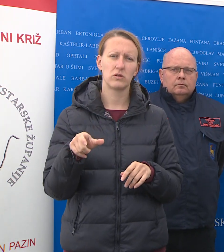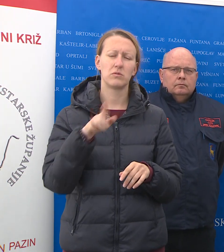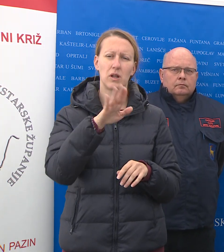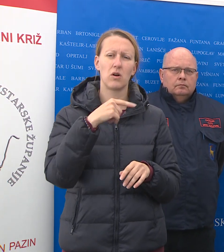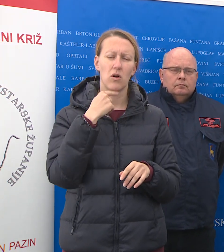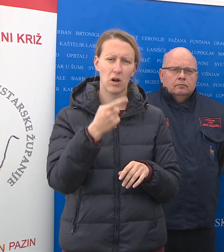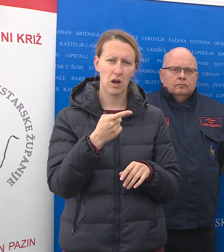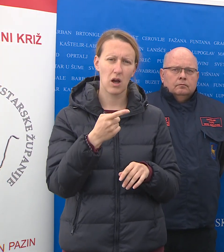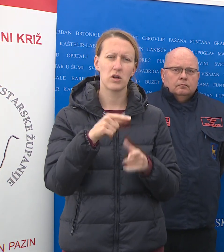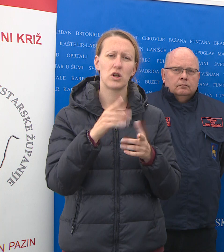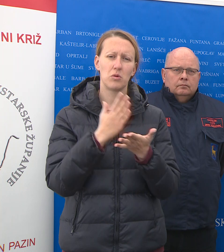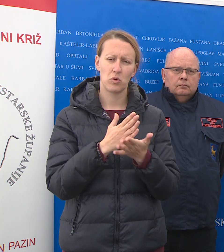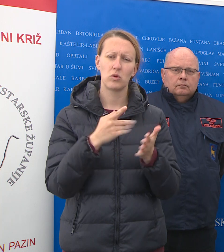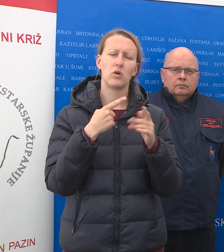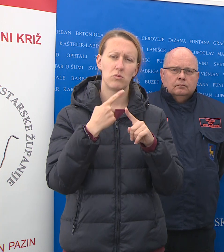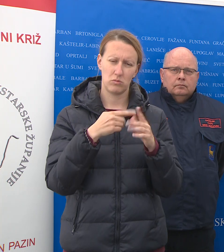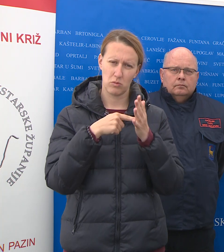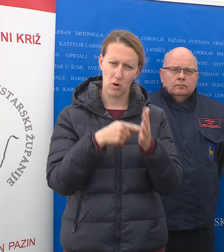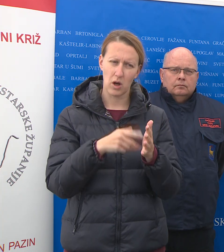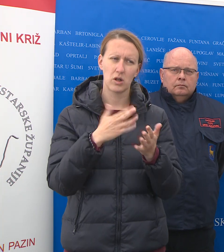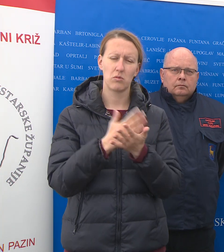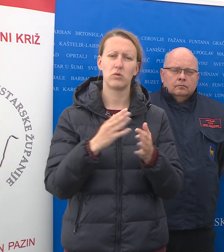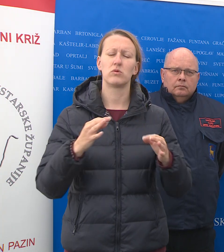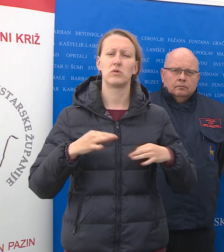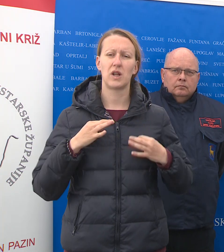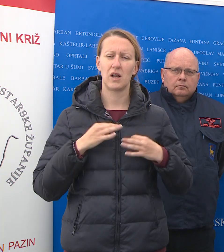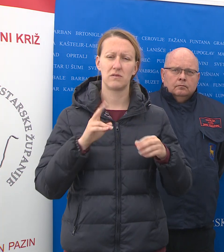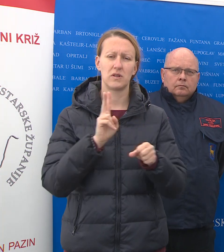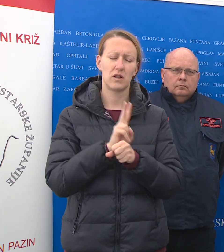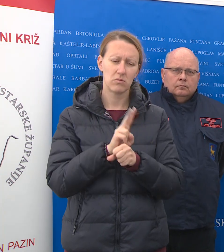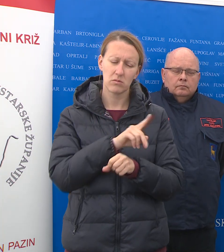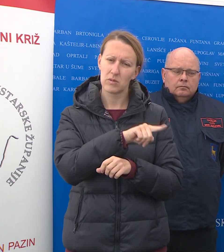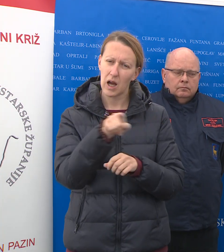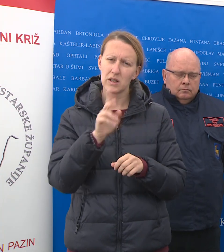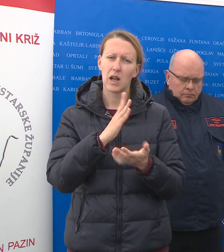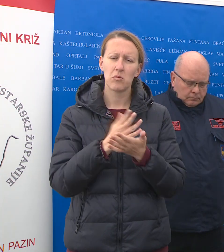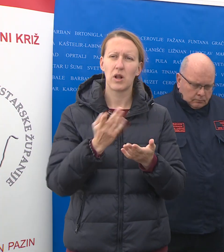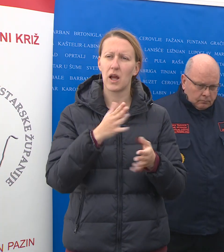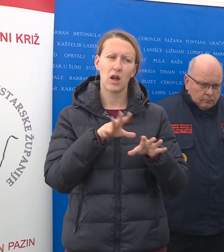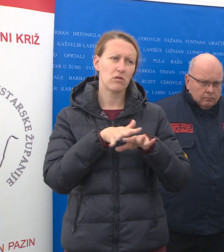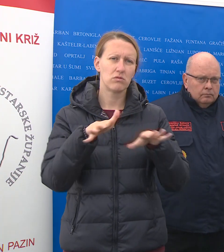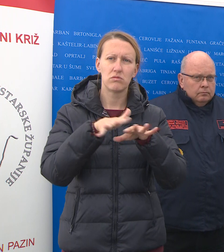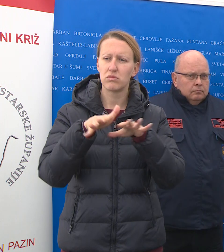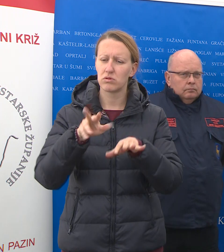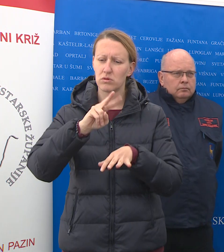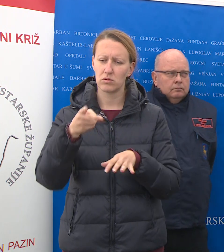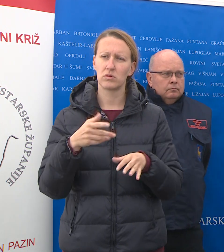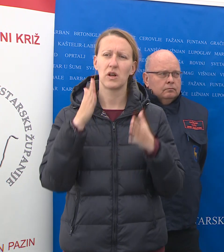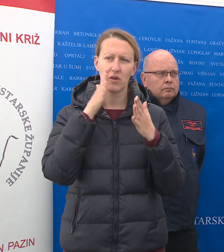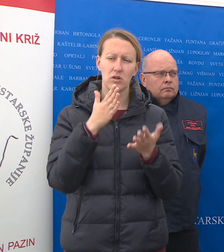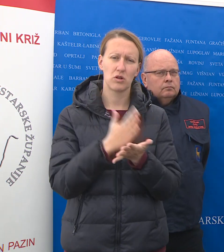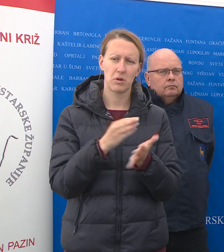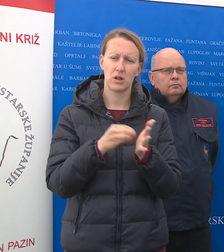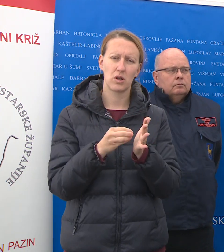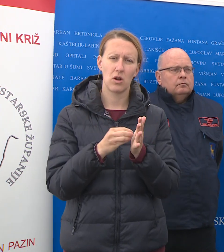tako kažem, i budu dokazane, da budu pod zdravstvenim nadzorom i da nam nisu neki kasniji izvori, neka žarišta drugih stvari. Vjerojatno će biti